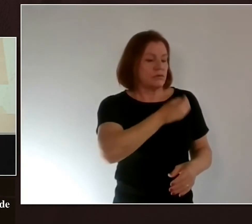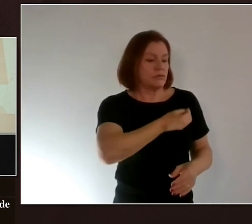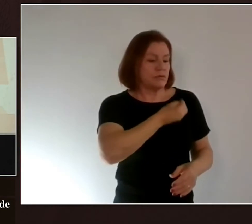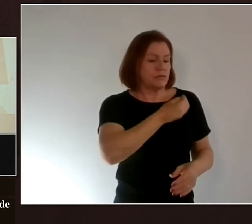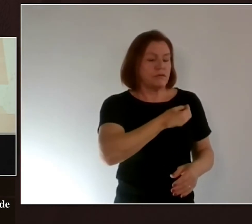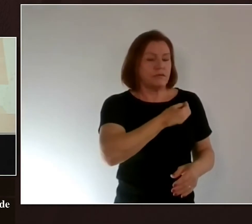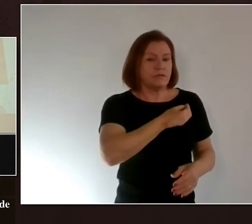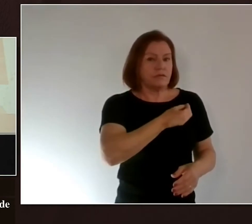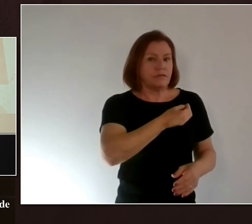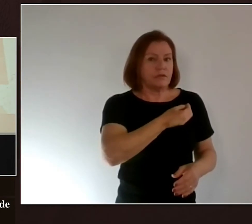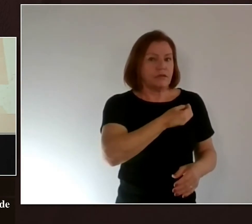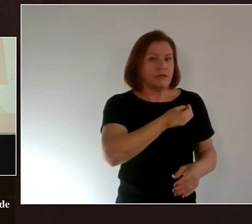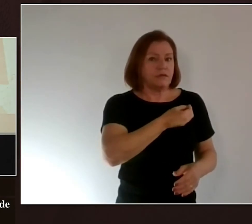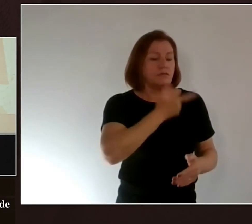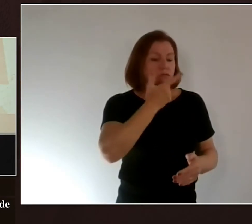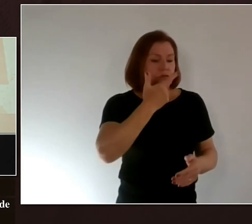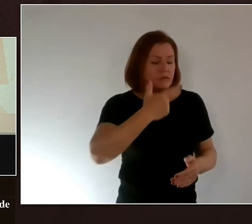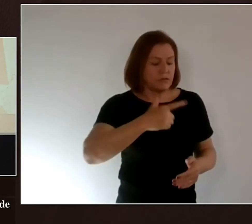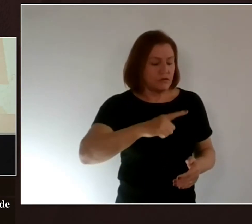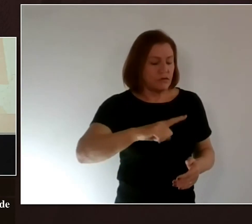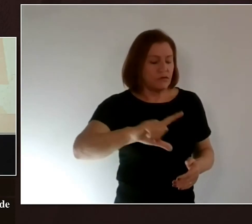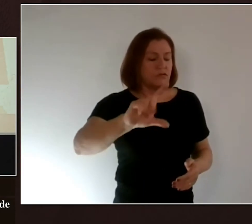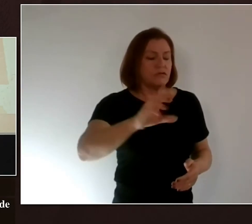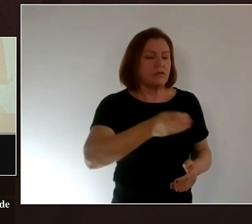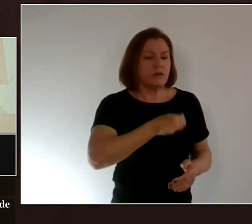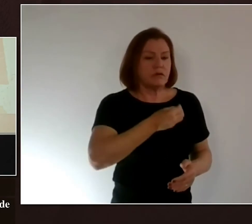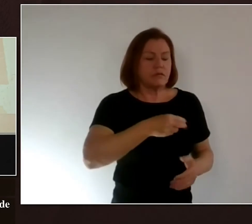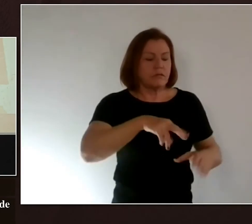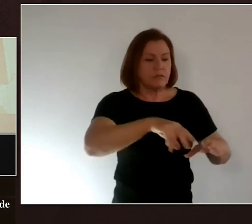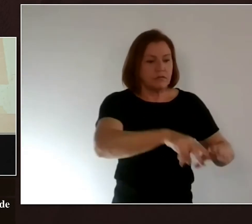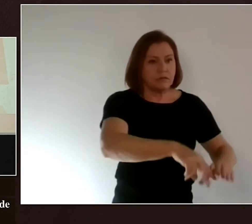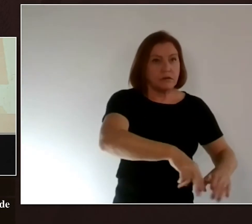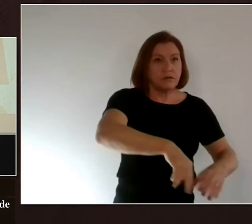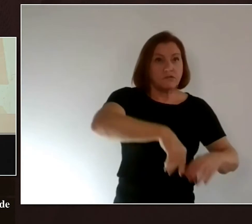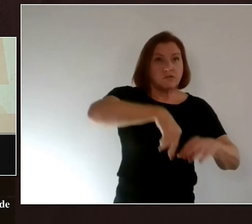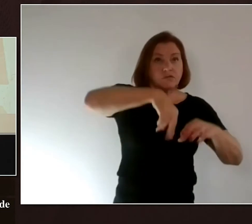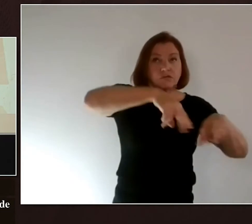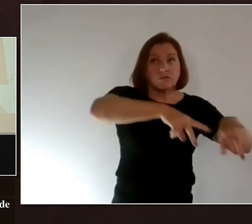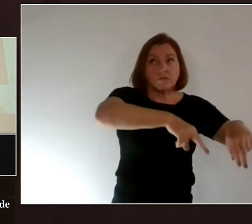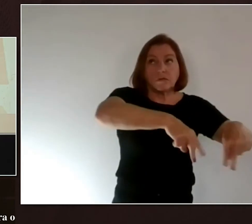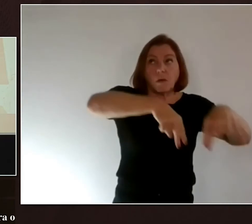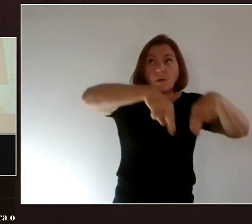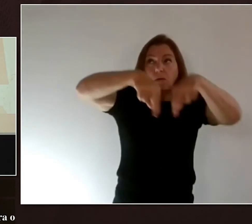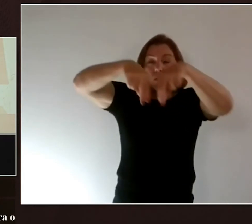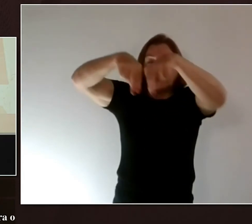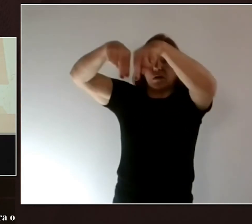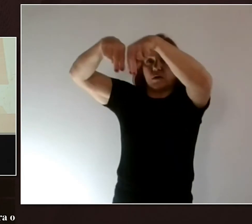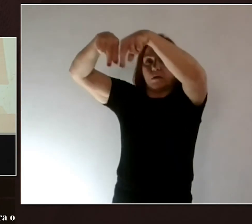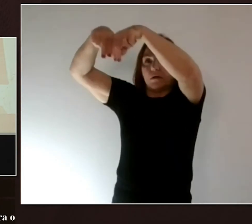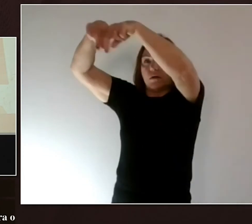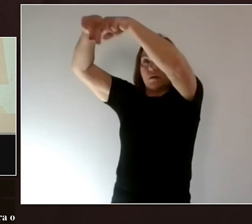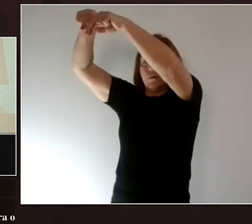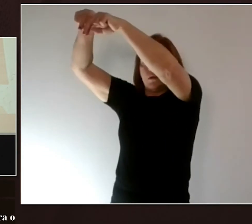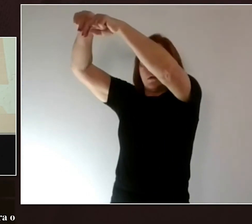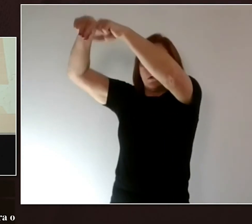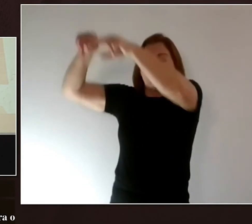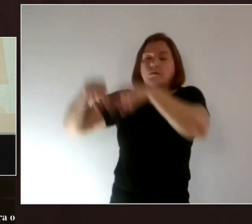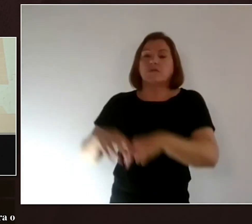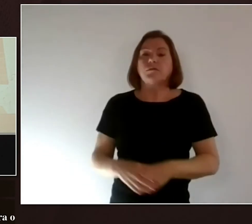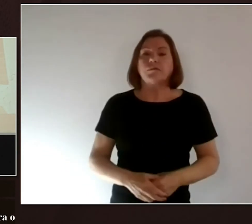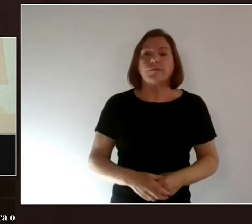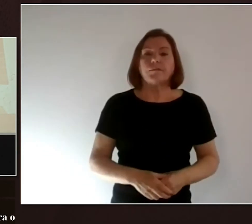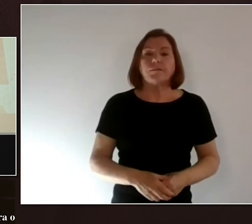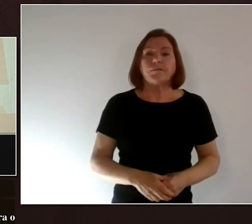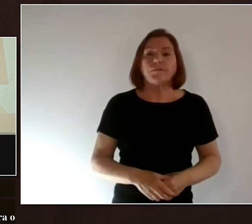permanecerem na vinda do Senhor também serão arrebatados, tá? Depois nós, os vivos, os que ficarmos, seremos